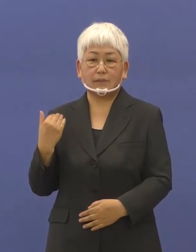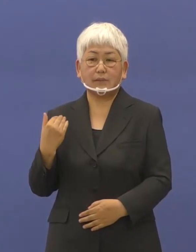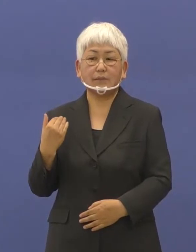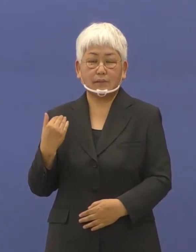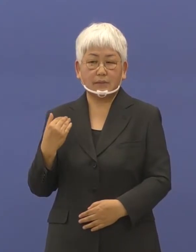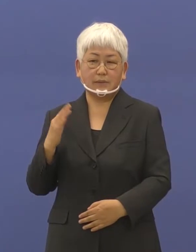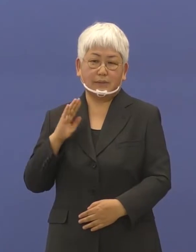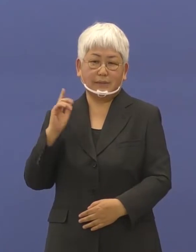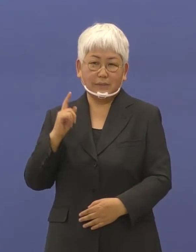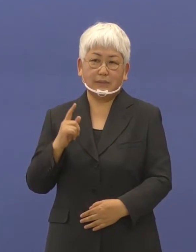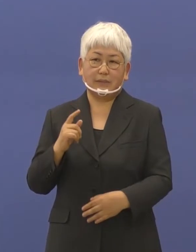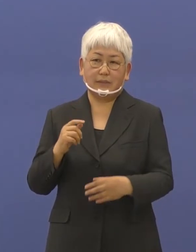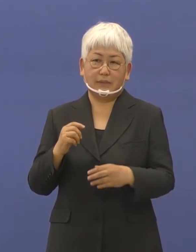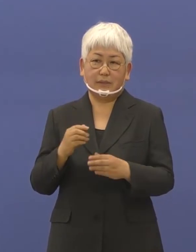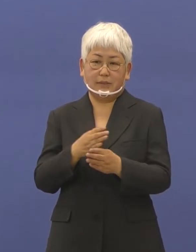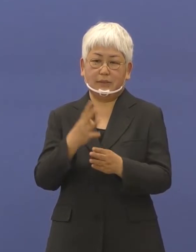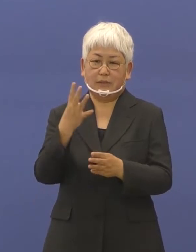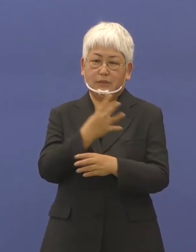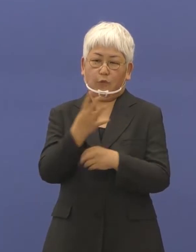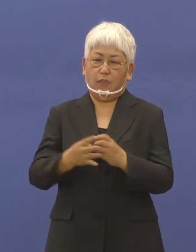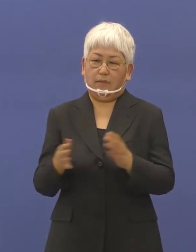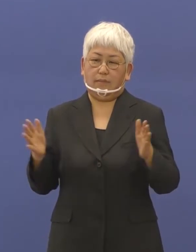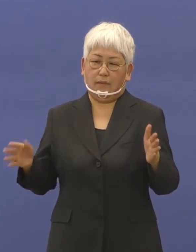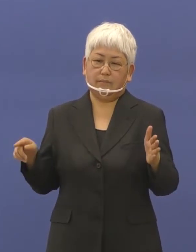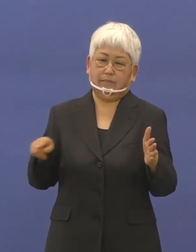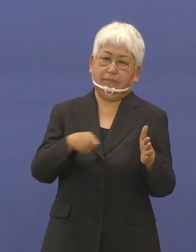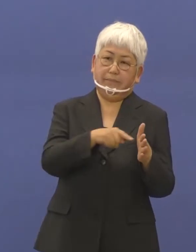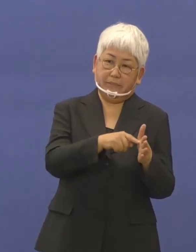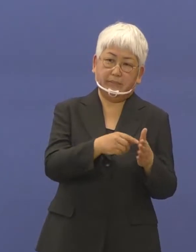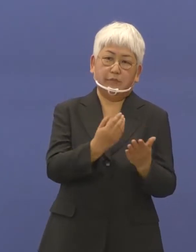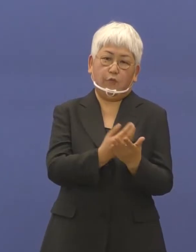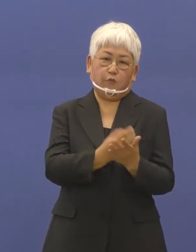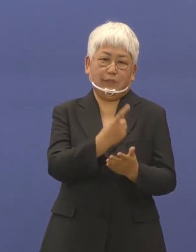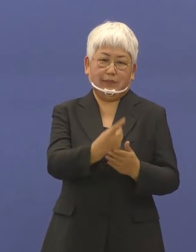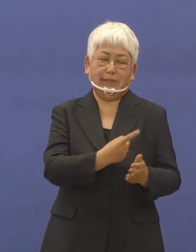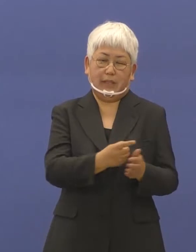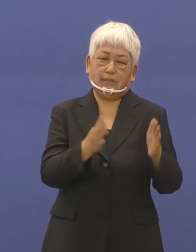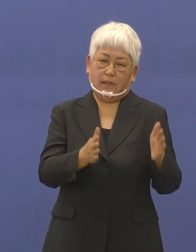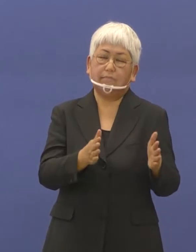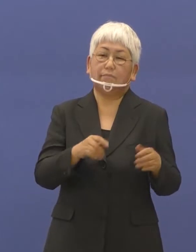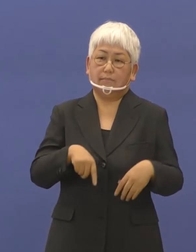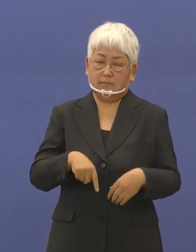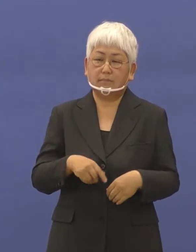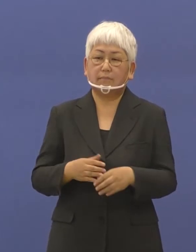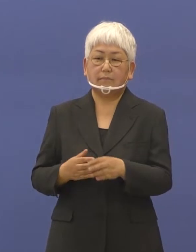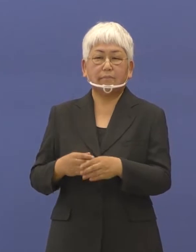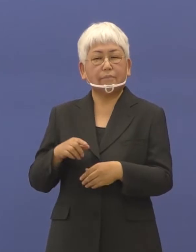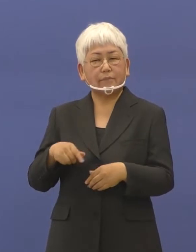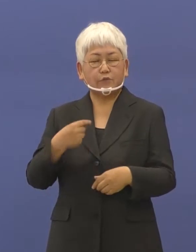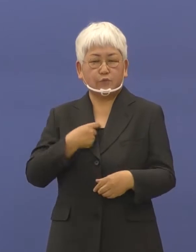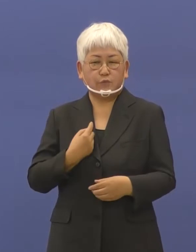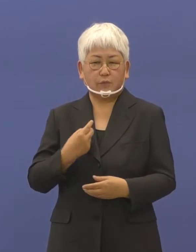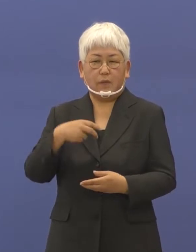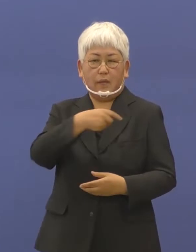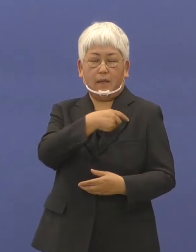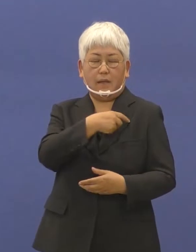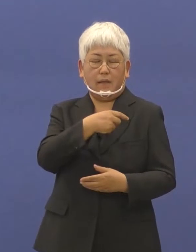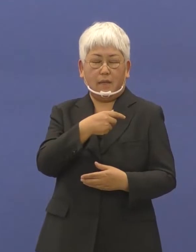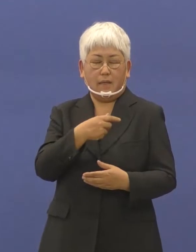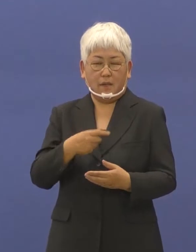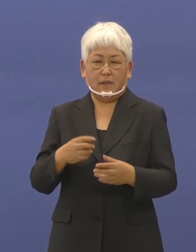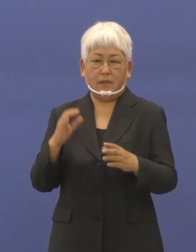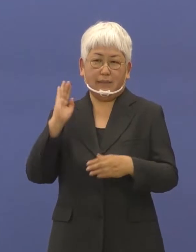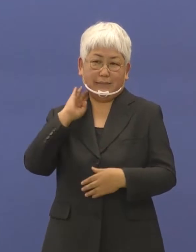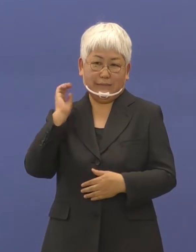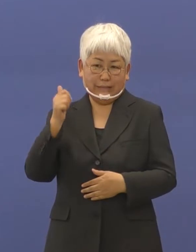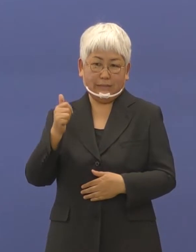で、これまで4期15年務めてこられました。ちょっとその振り返りというところで、まあ、県政の課